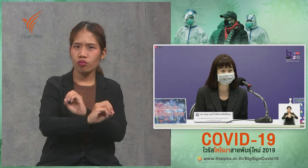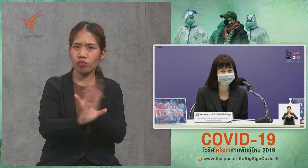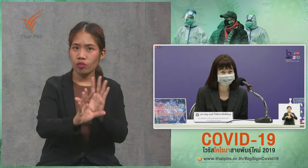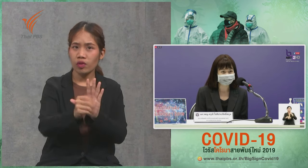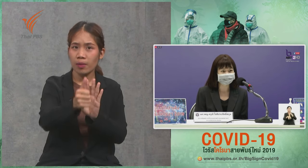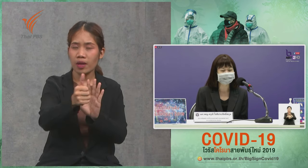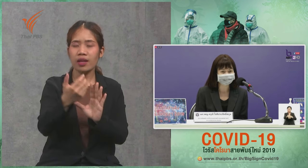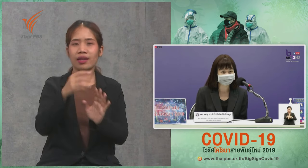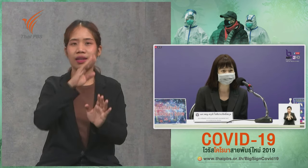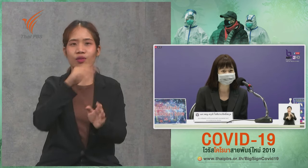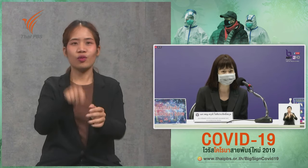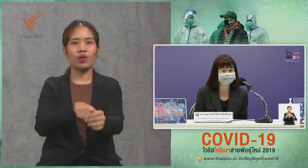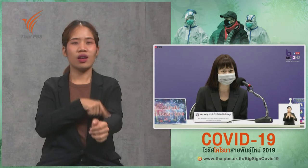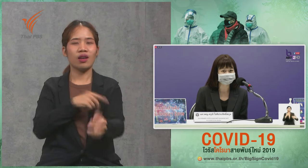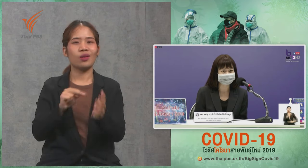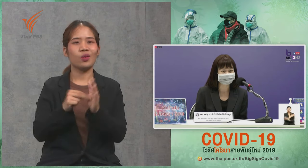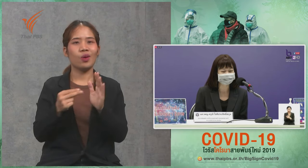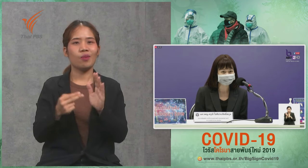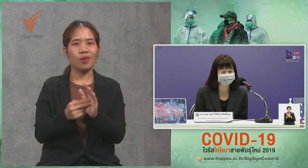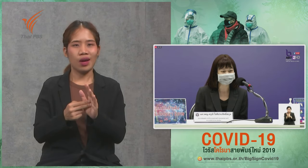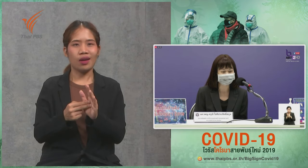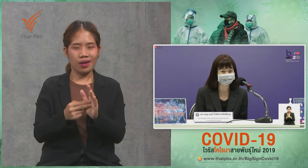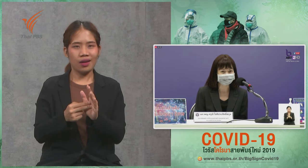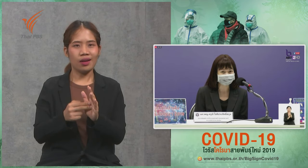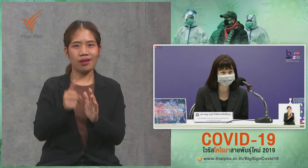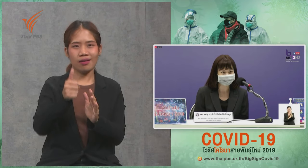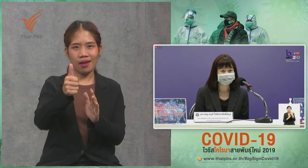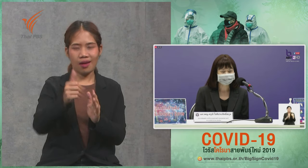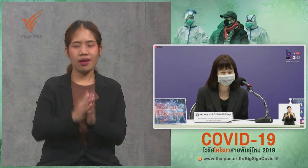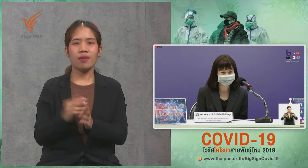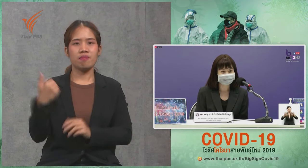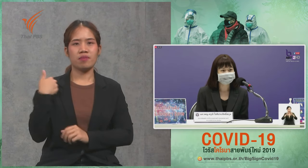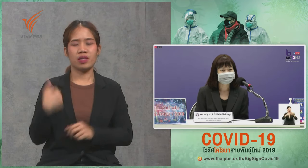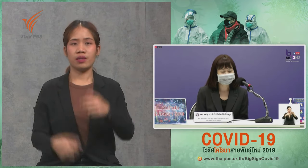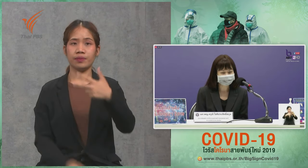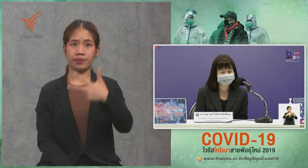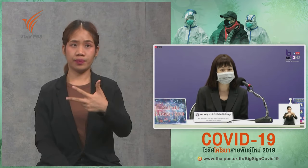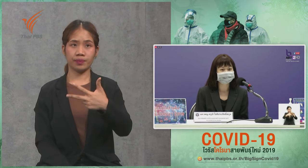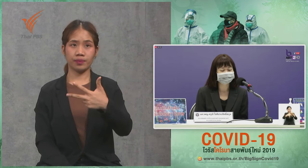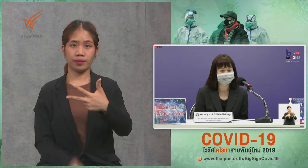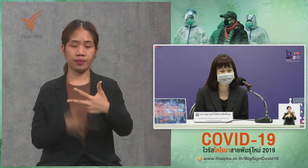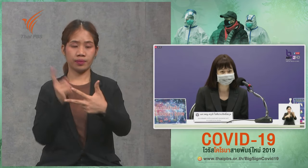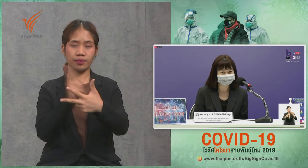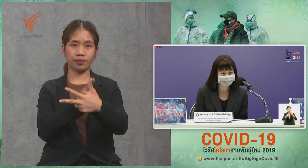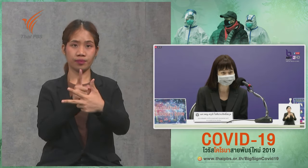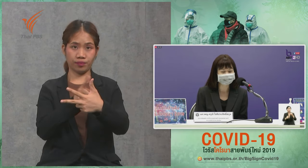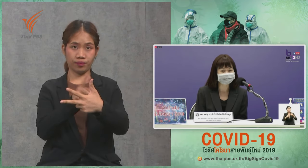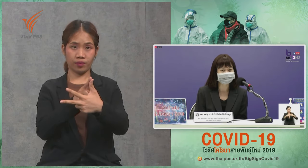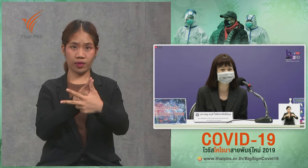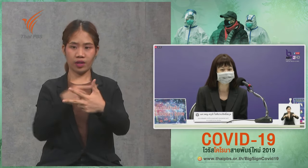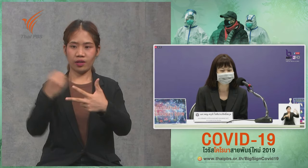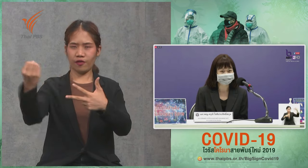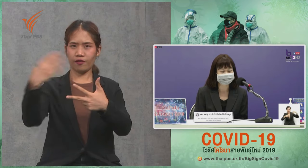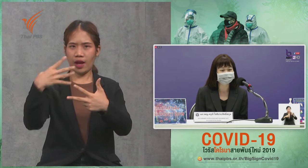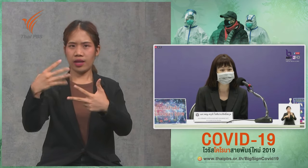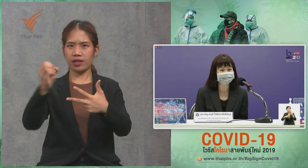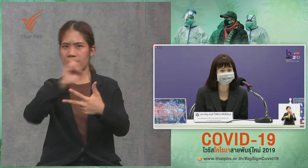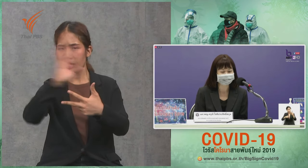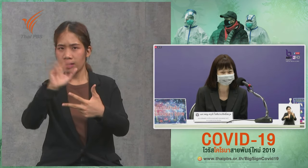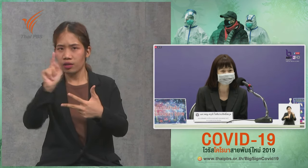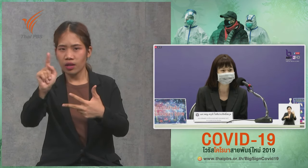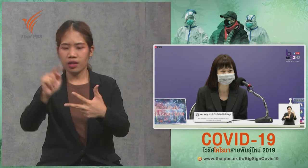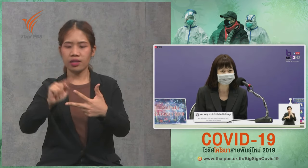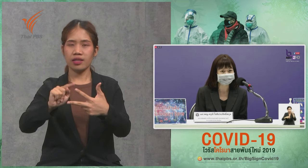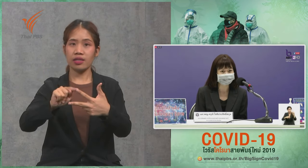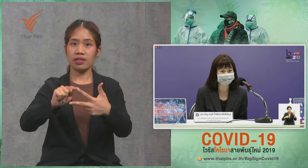านก็คือการฆ่าเชื้อก็ดีขึ้นเช่นกันเพราะนั้นมันมี3ปัจจัยก็คือ1กำลังของหลอดไฟ2ก็คือเรื่องของระยะทา